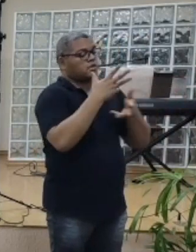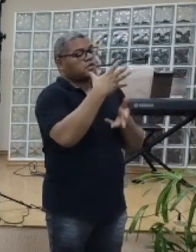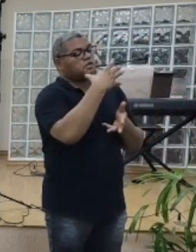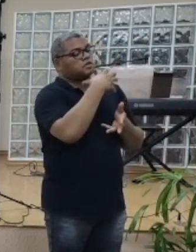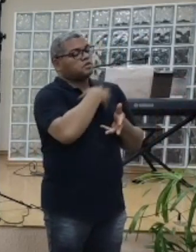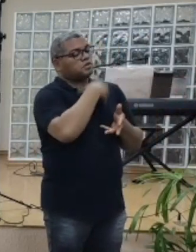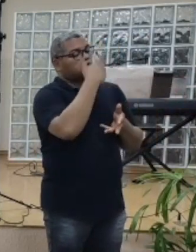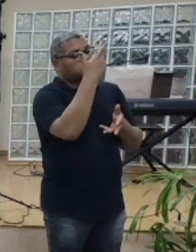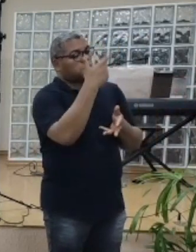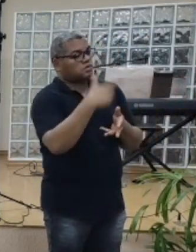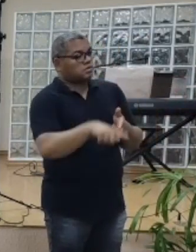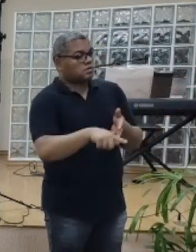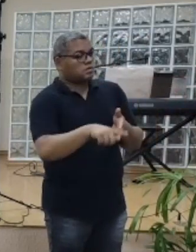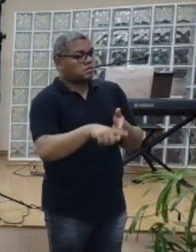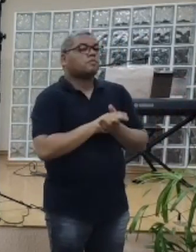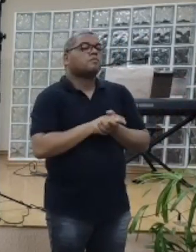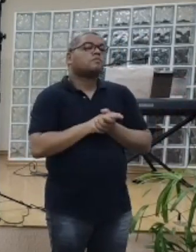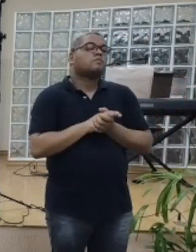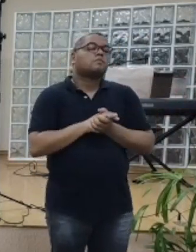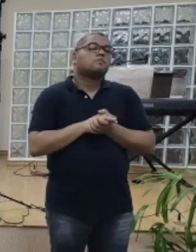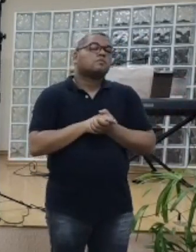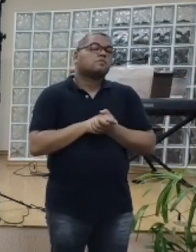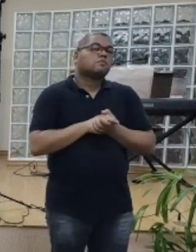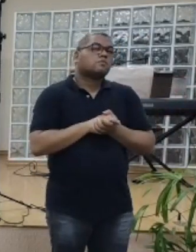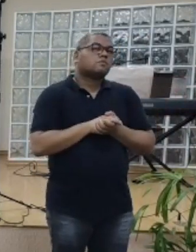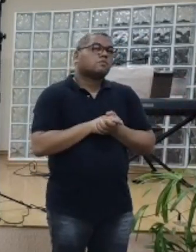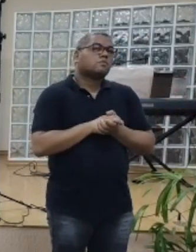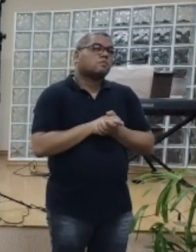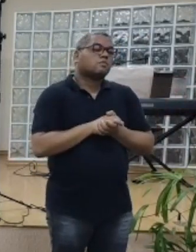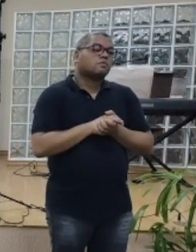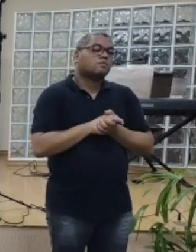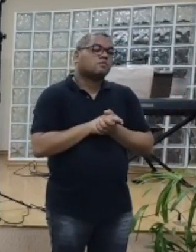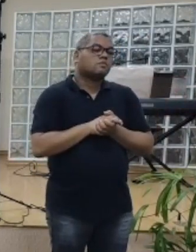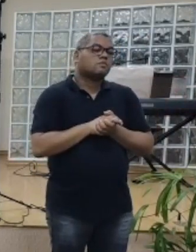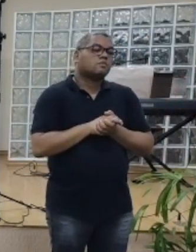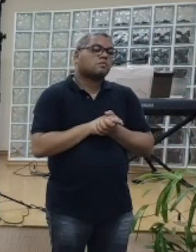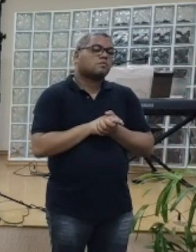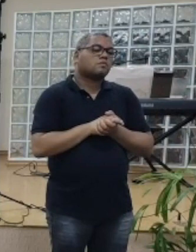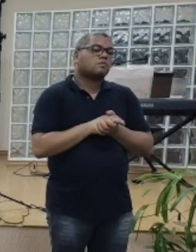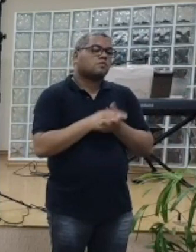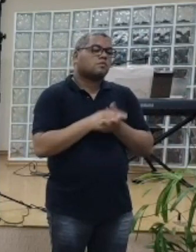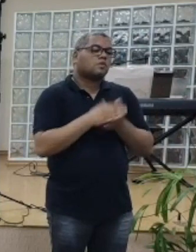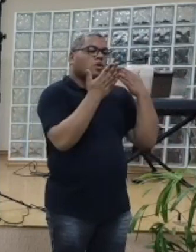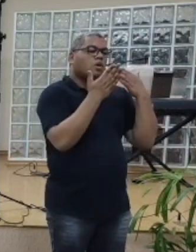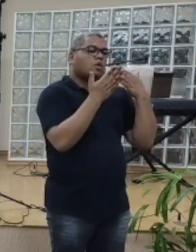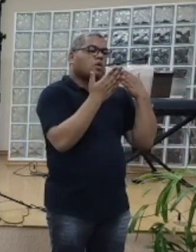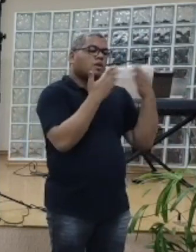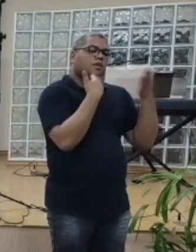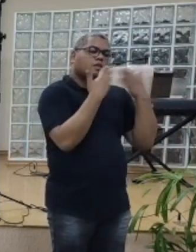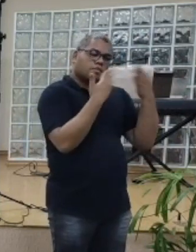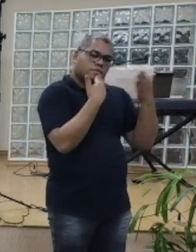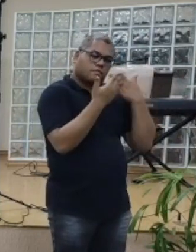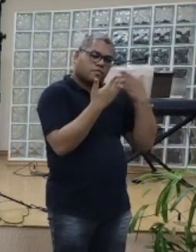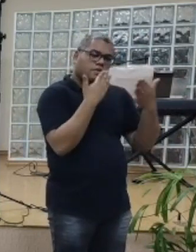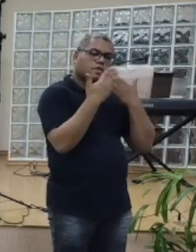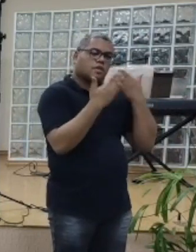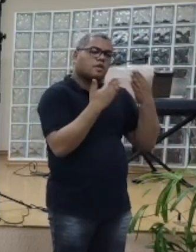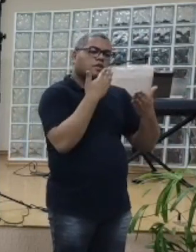Nada como conversa pessoal. e nada como ouvir o